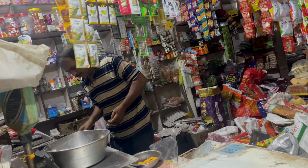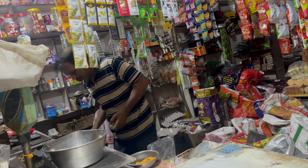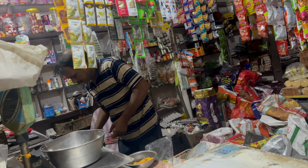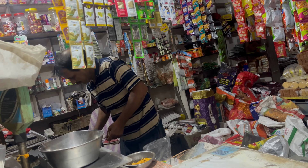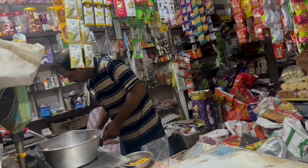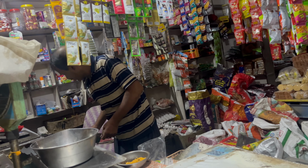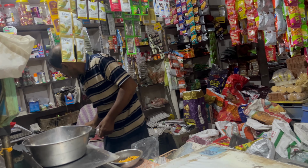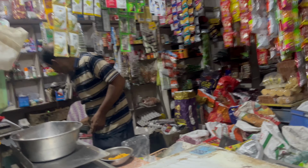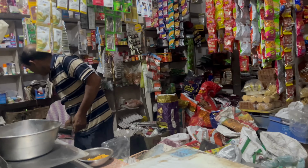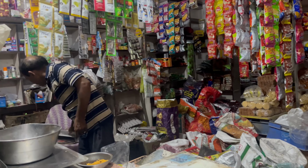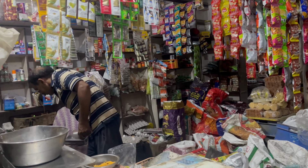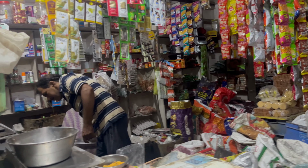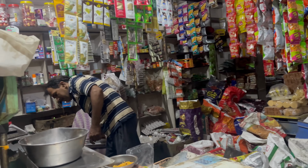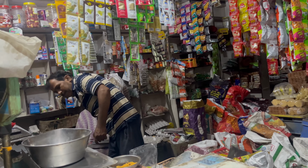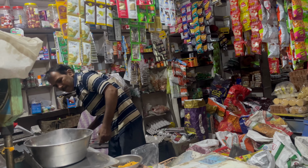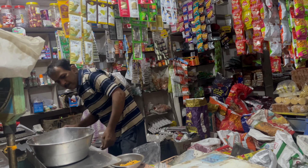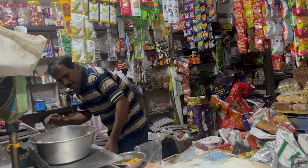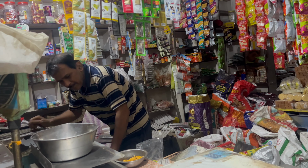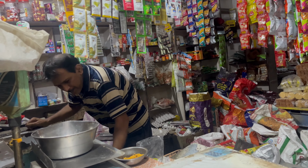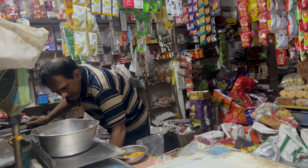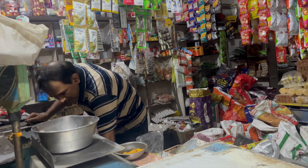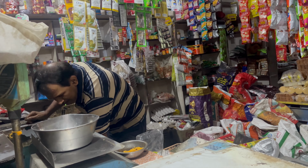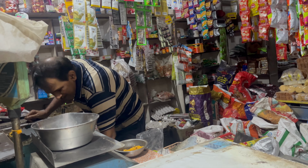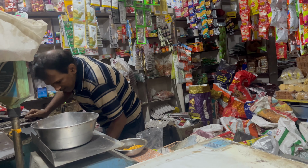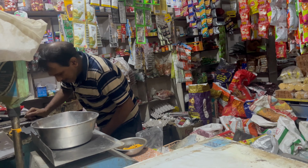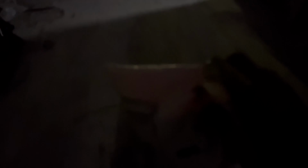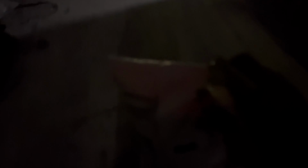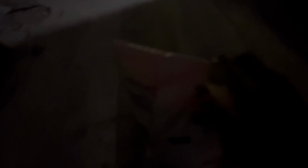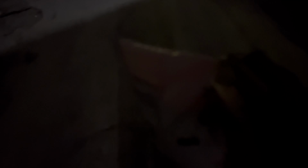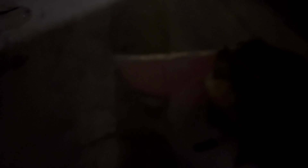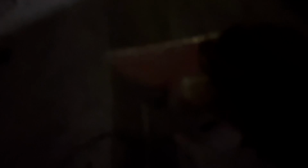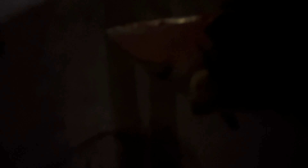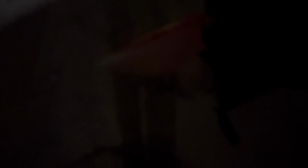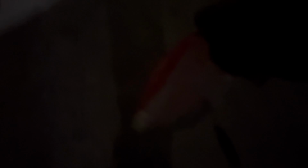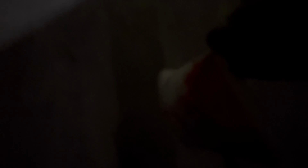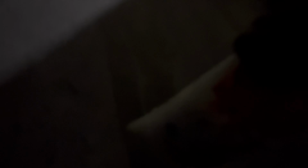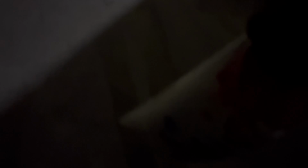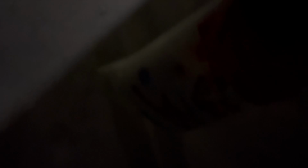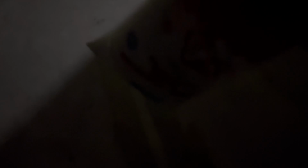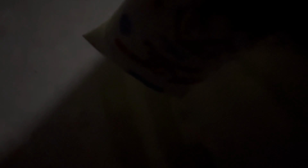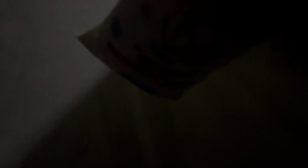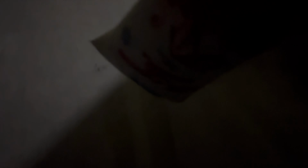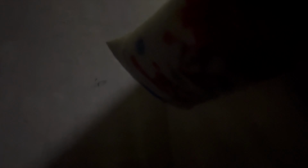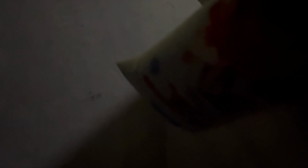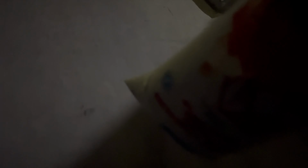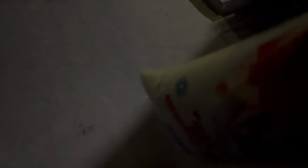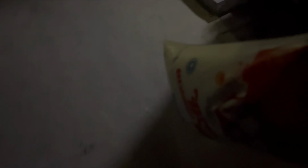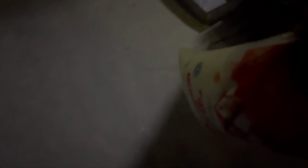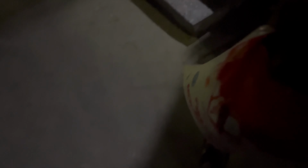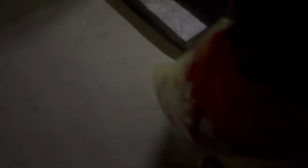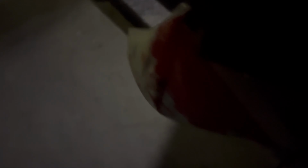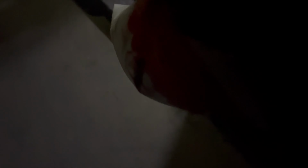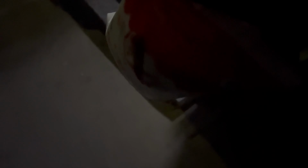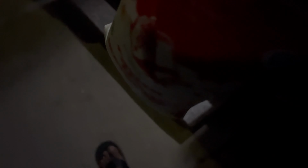चलो भाई हम भी ले रहे दूध, वरना हमें भी कहेंगे फिर। ले आए हैं, अब पियेंगे चाय पी